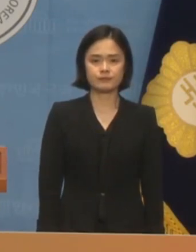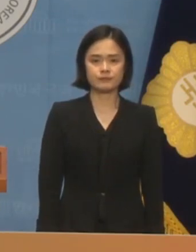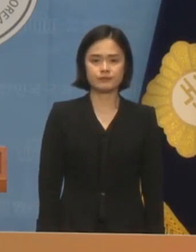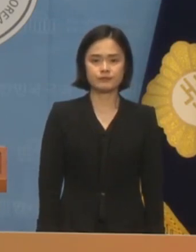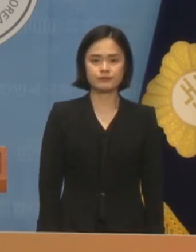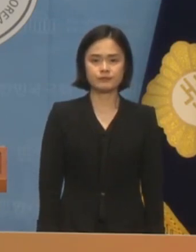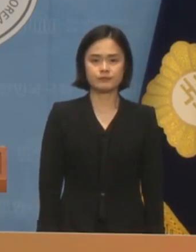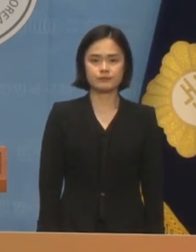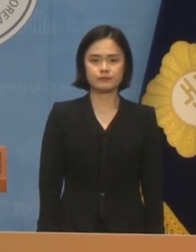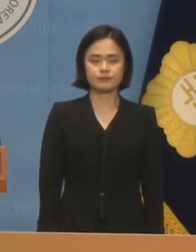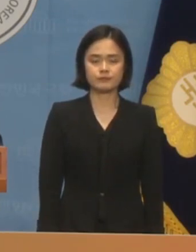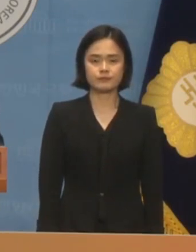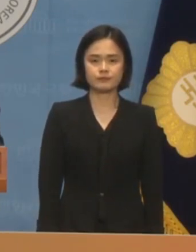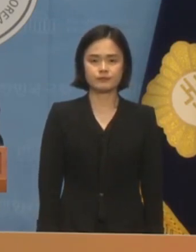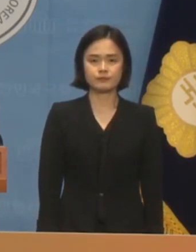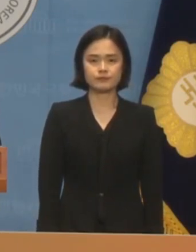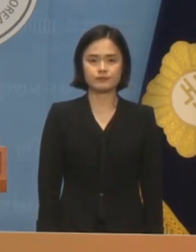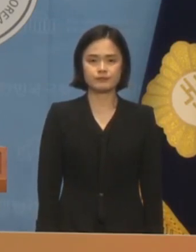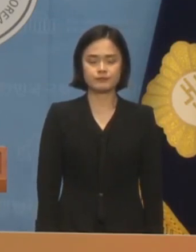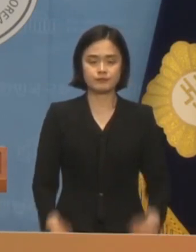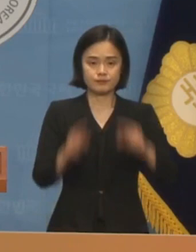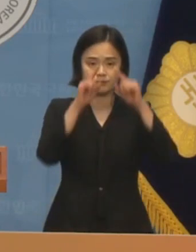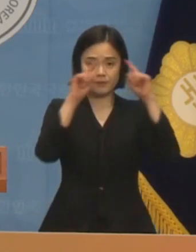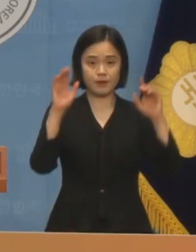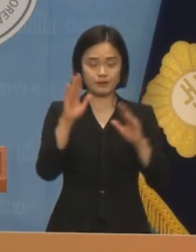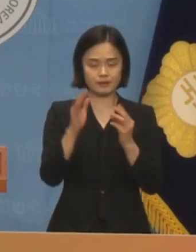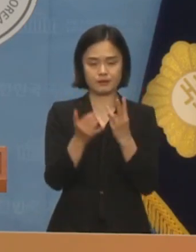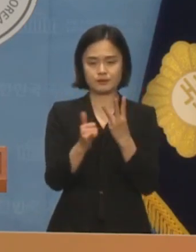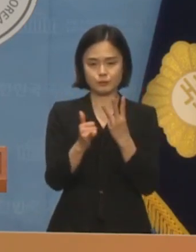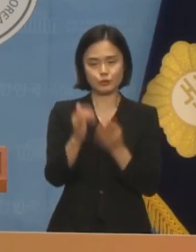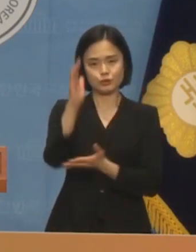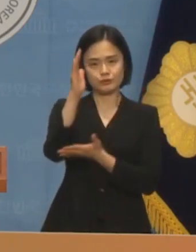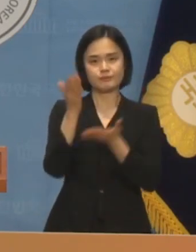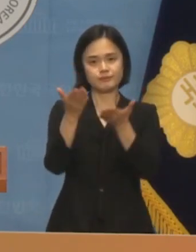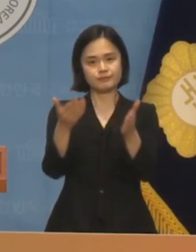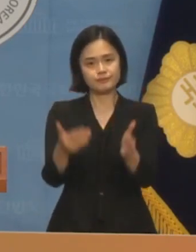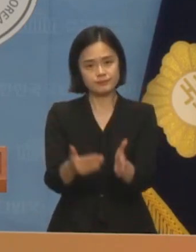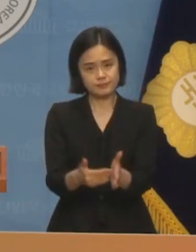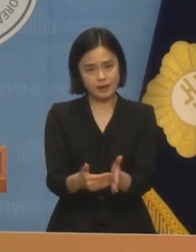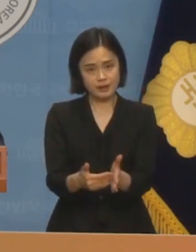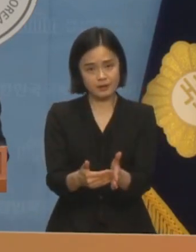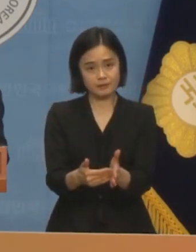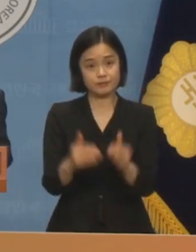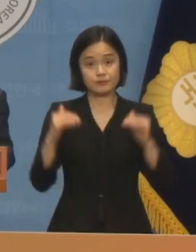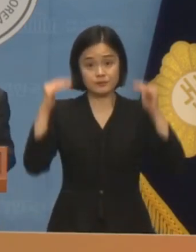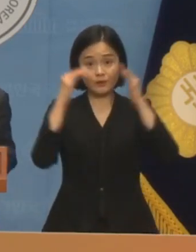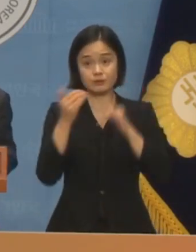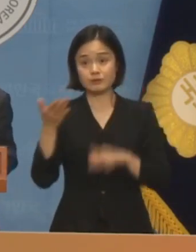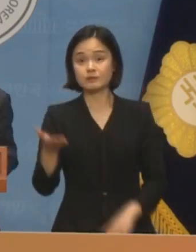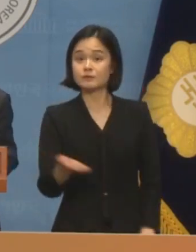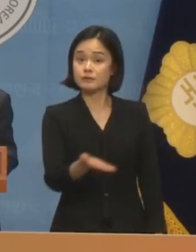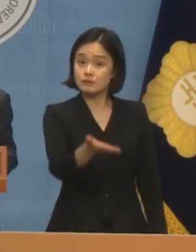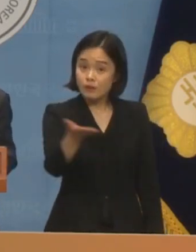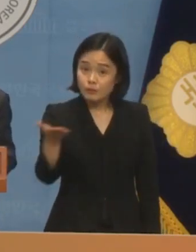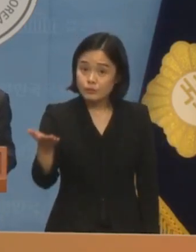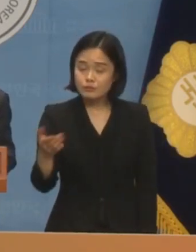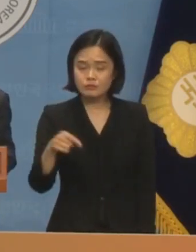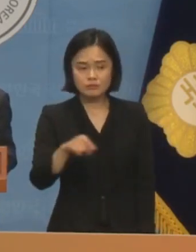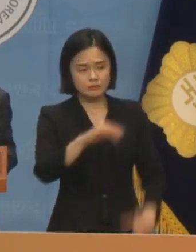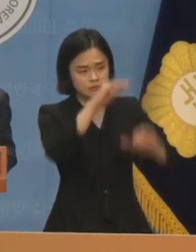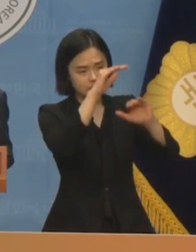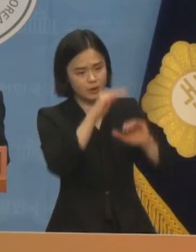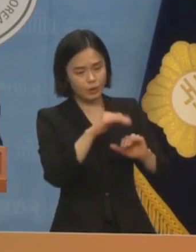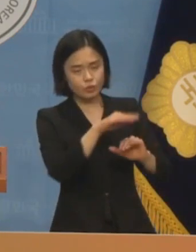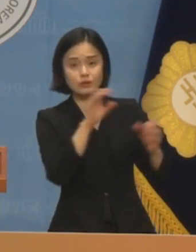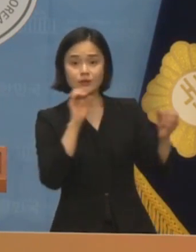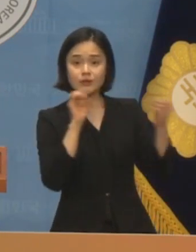지금 세 분의 우리 학생들의 이야기를 들었습니다. 우리 어른들이 이 이야기를 듣고 어떻게 답해야 됩니까?